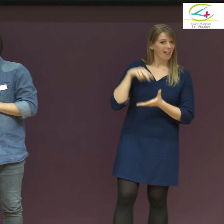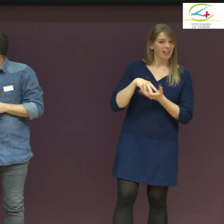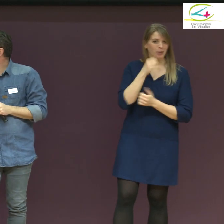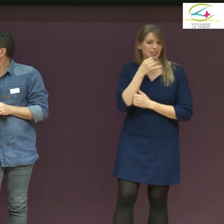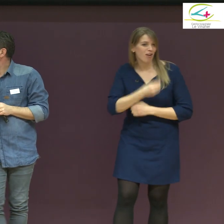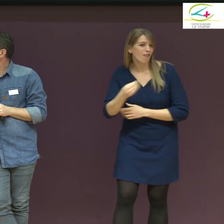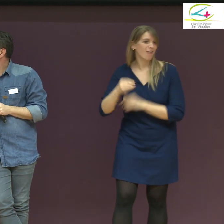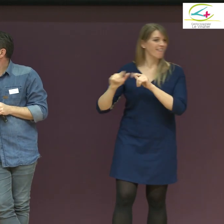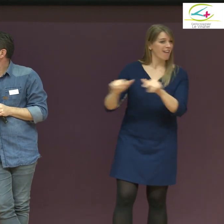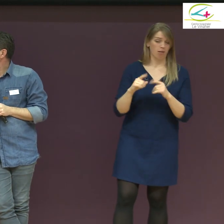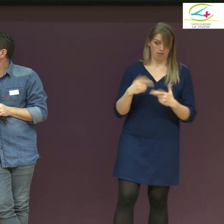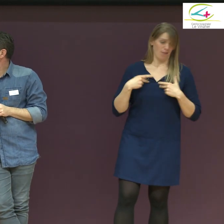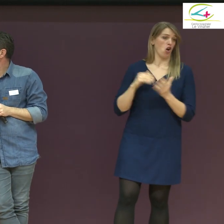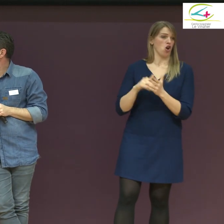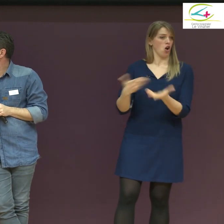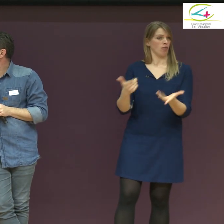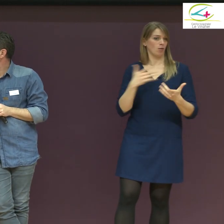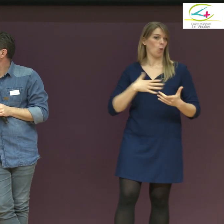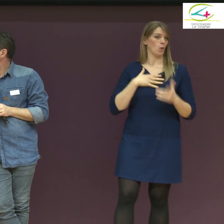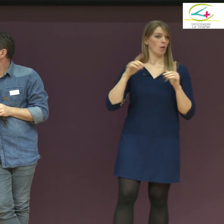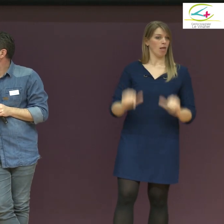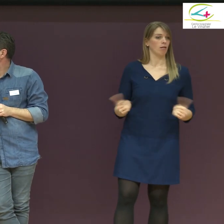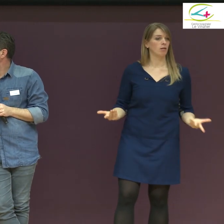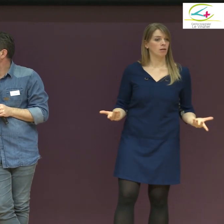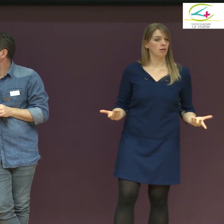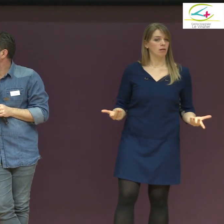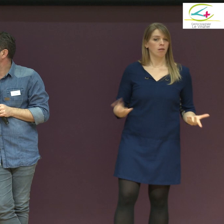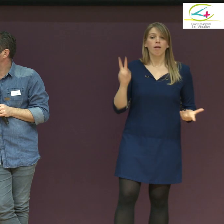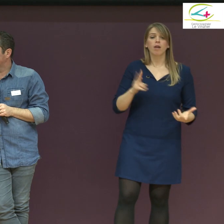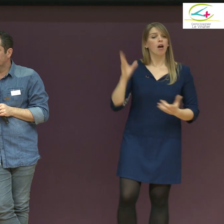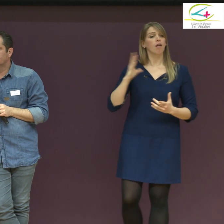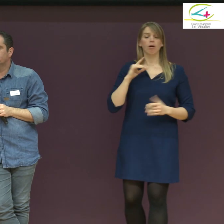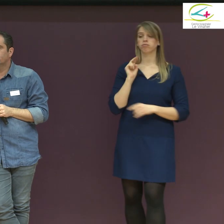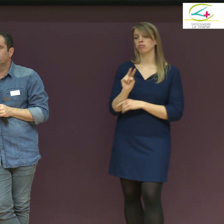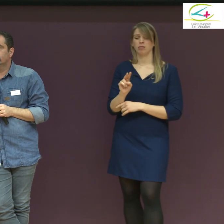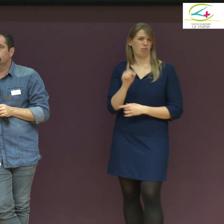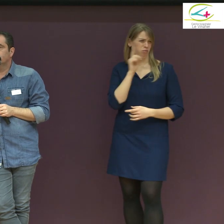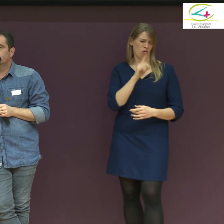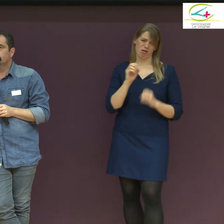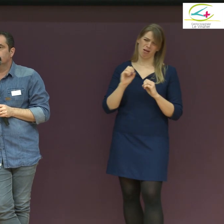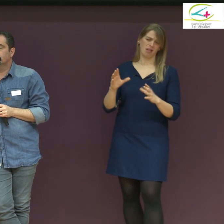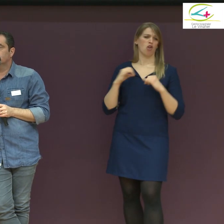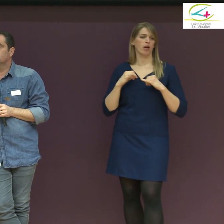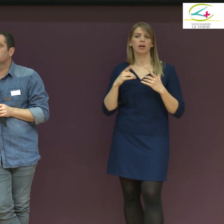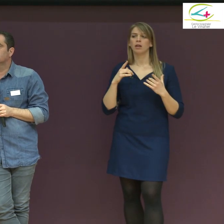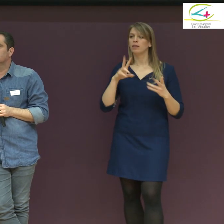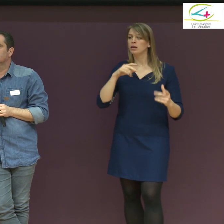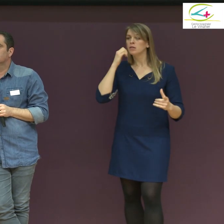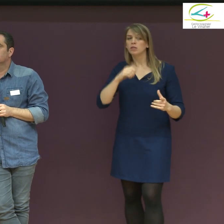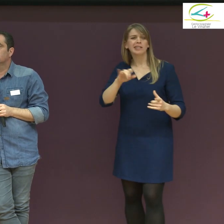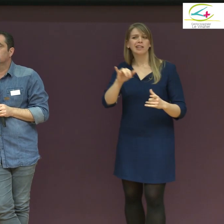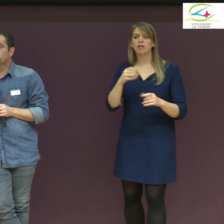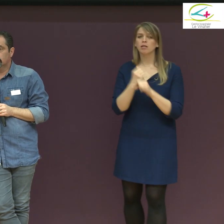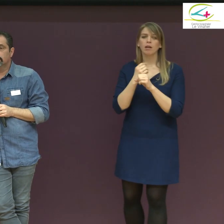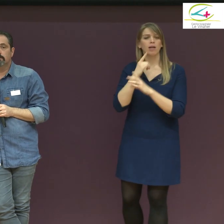petits-enfants et de faire plein de choses. D'accord ? Alors qu'on pourrait se dire, laissez-le tranquille, qu'est-ce que vous avez emmerdé les gens de cet âge-là ? Je ne sais pas si on a parlé de qui travaille en